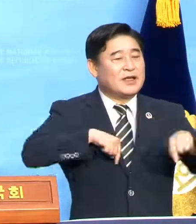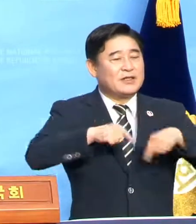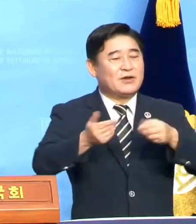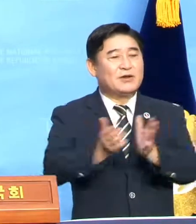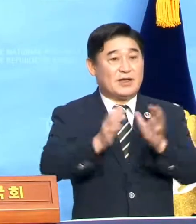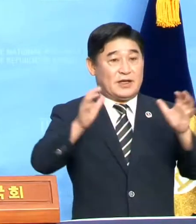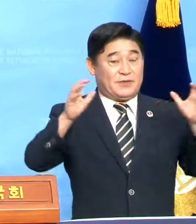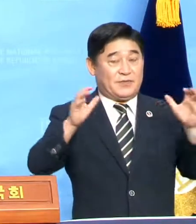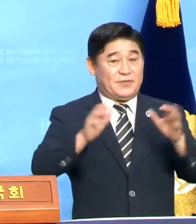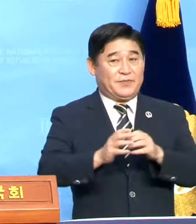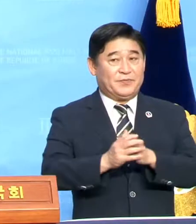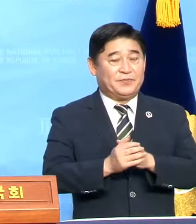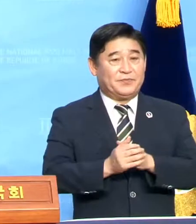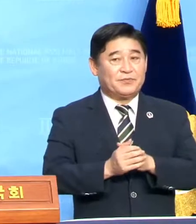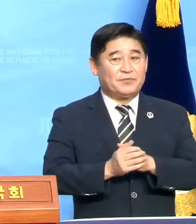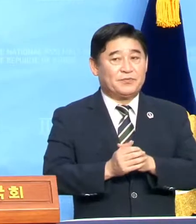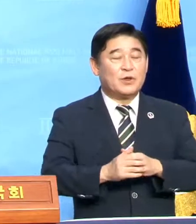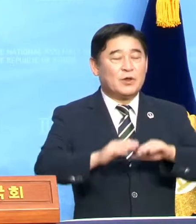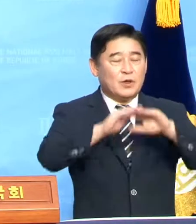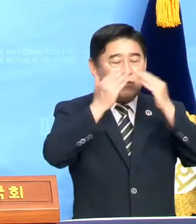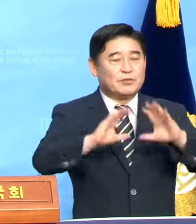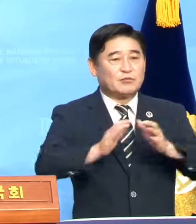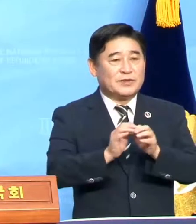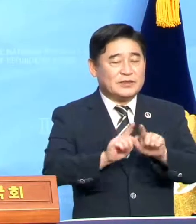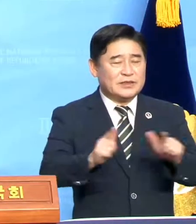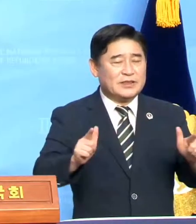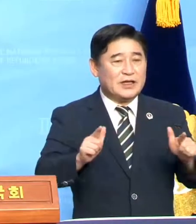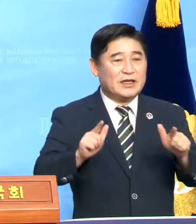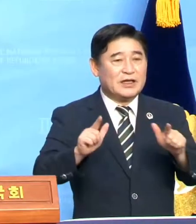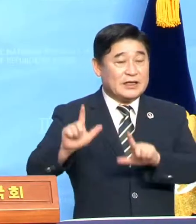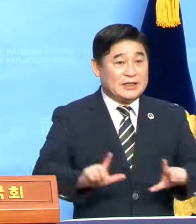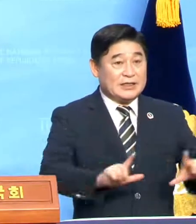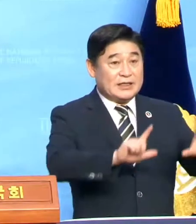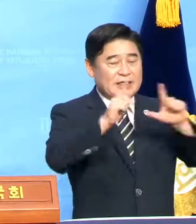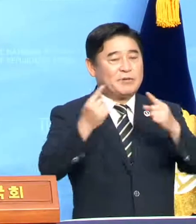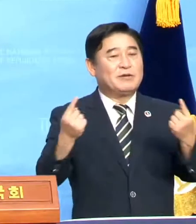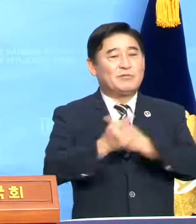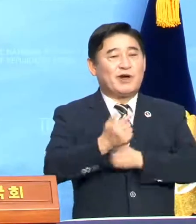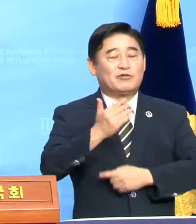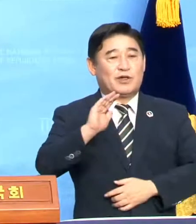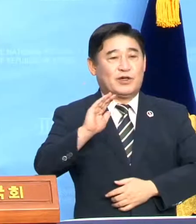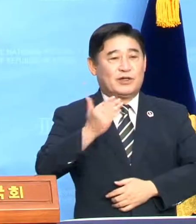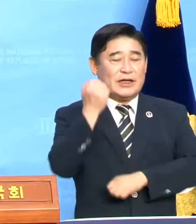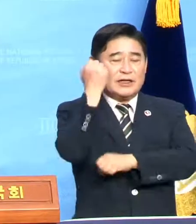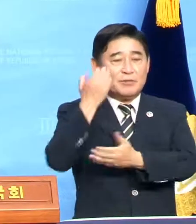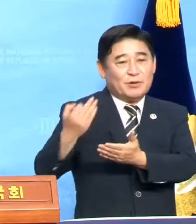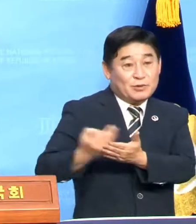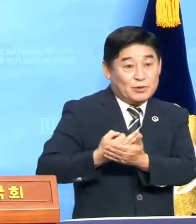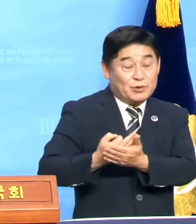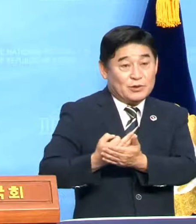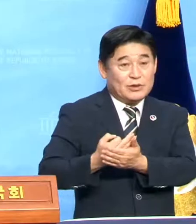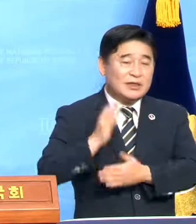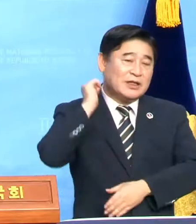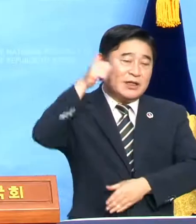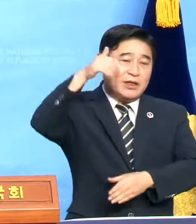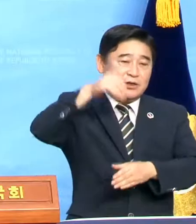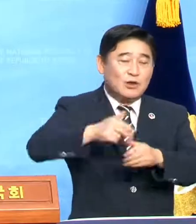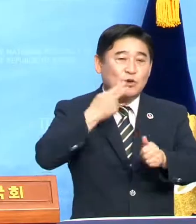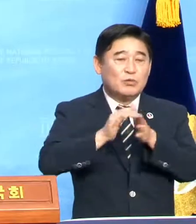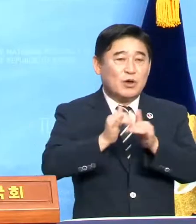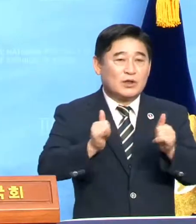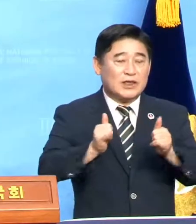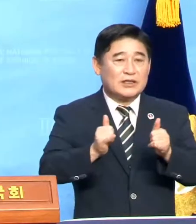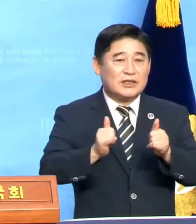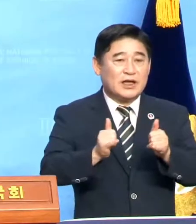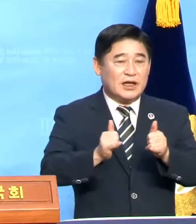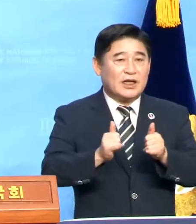됐습니다 모든 국민들의 일상을 바꾸게 될 기본소득 은 단지 대선주자들의 이슈